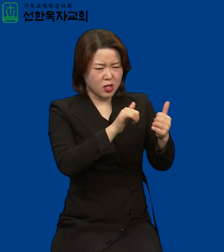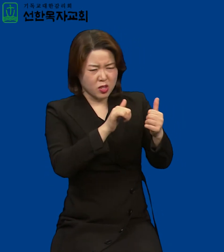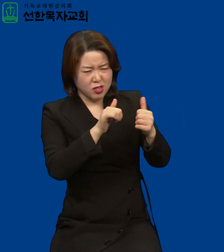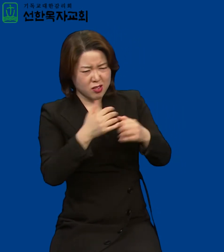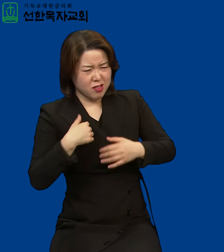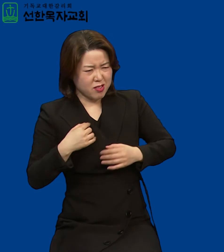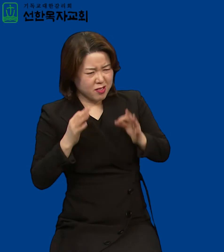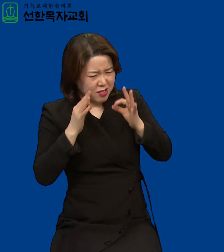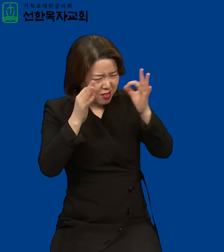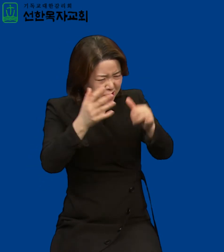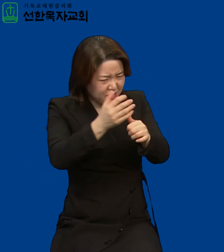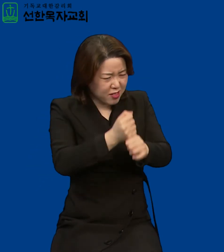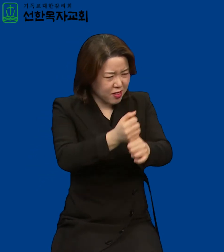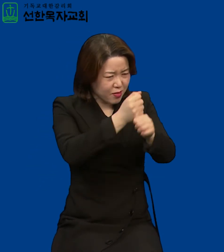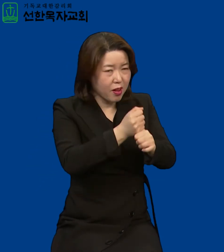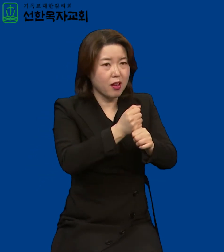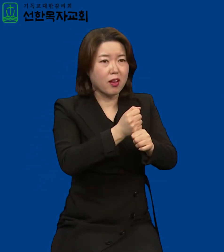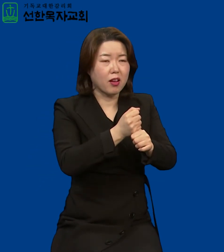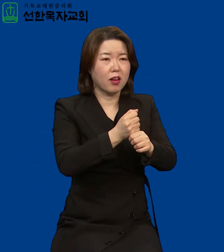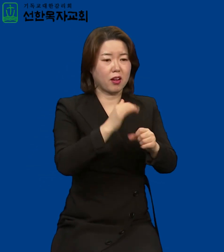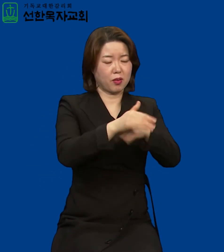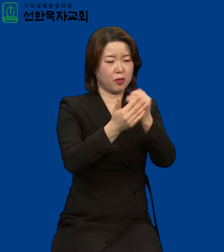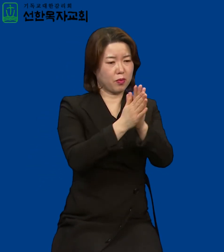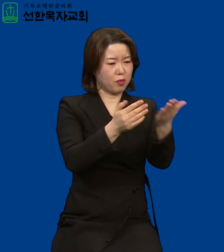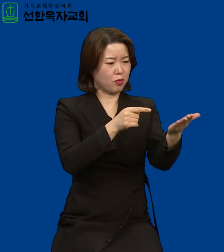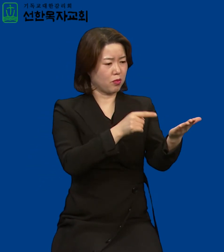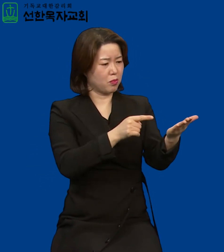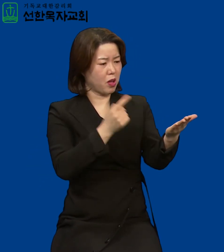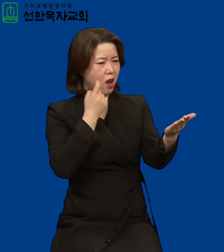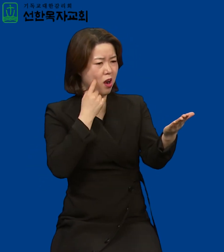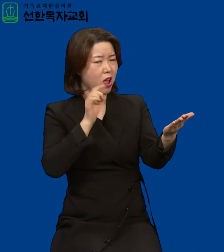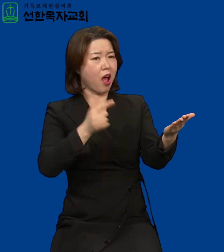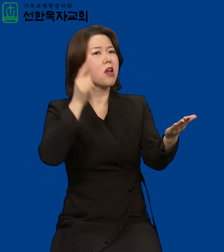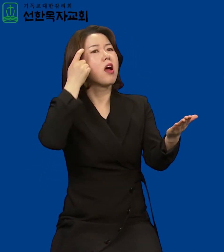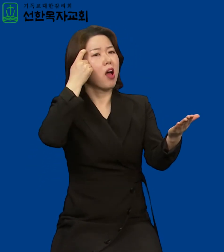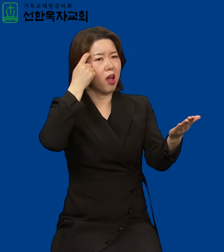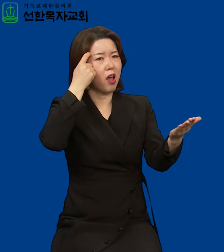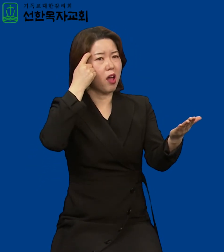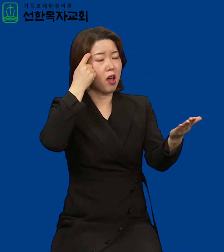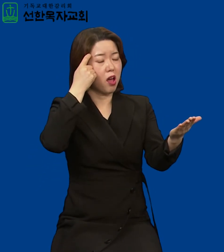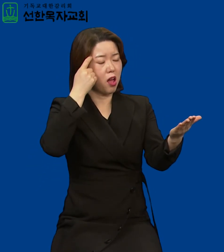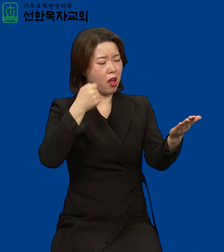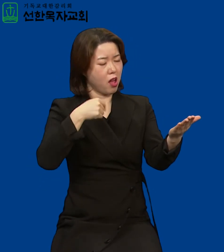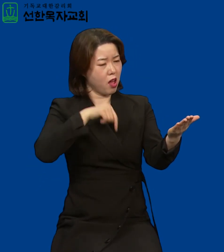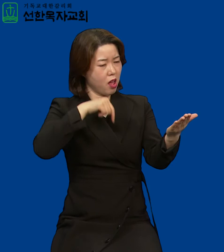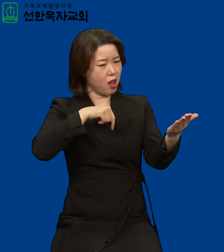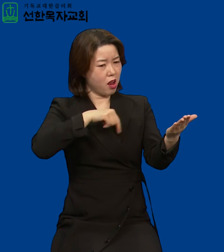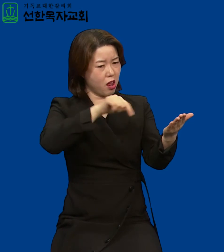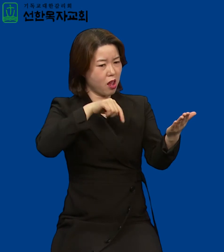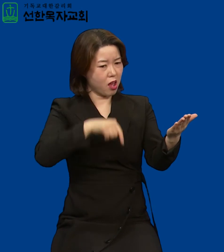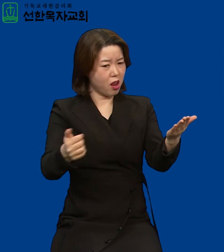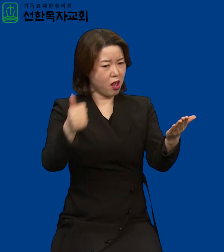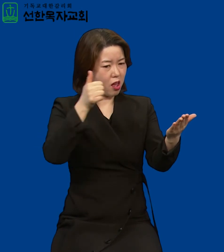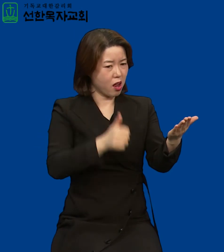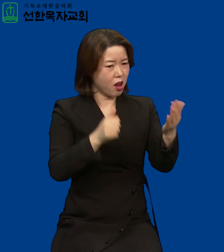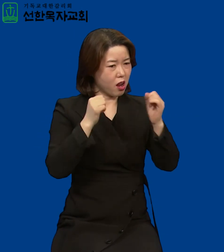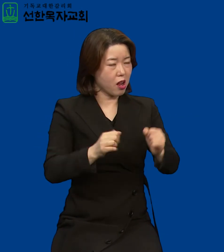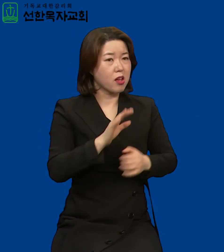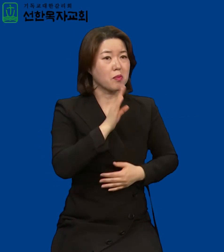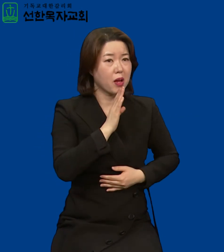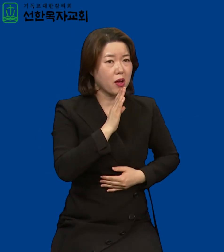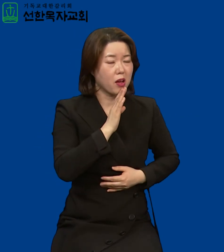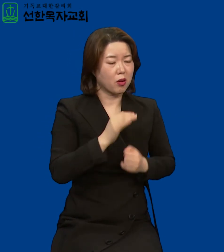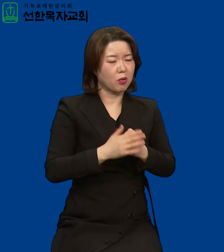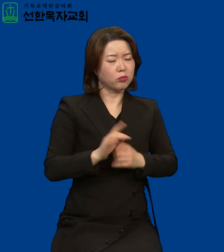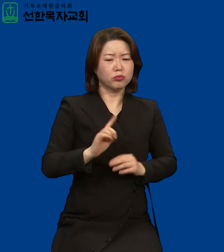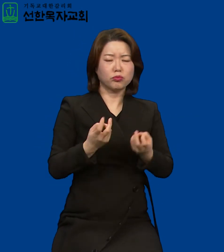붙잡았어요. 성경 말씀이 거짓은 아닐 테니 그러면 제 안에 계신 건가? 계시면 내가